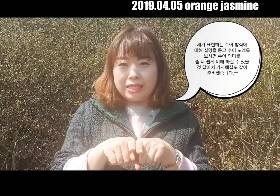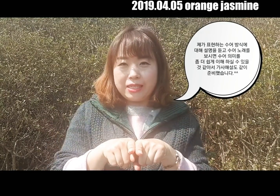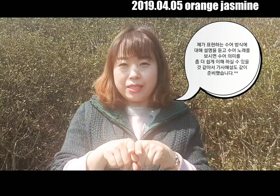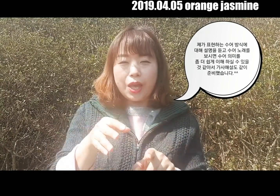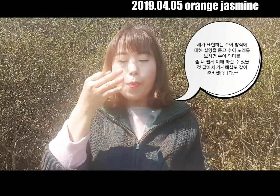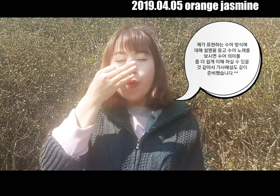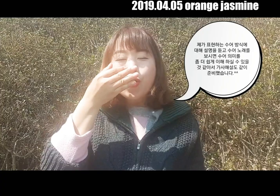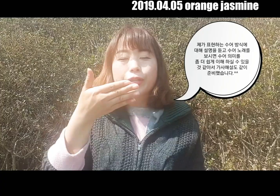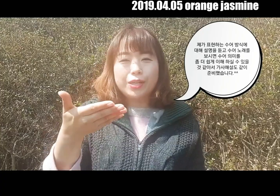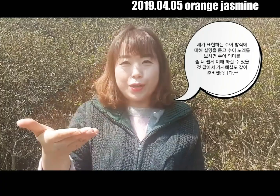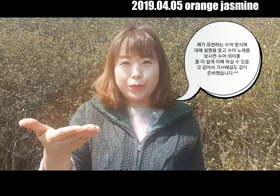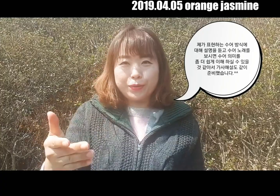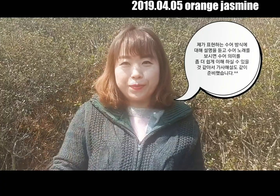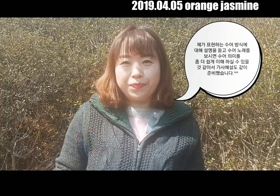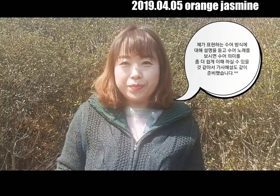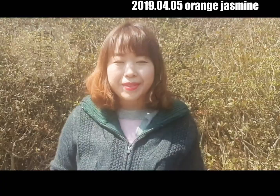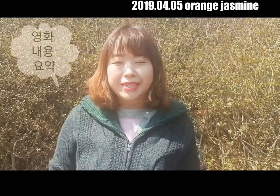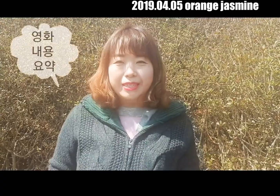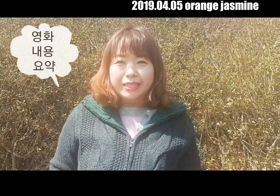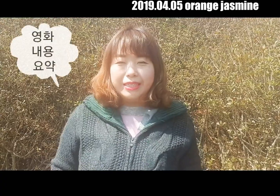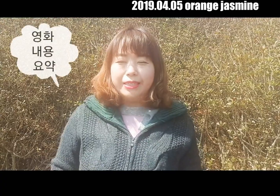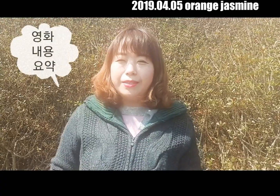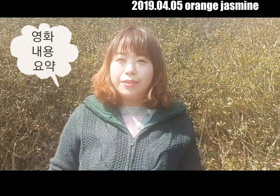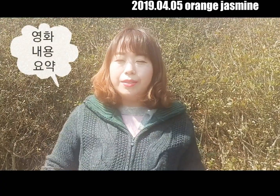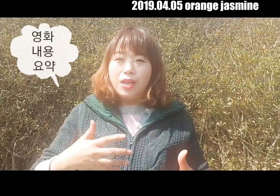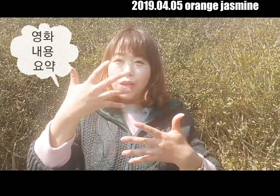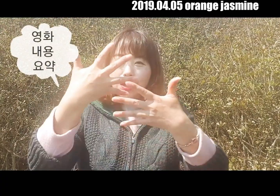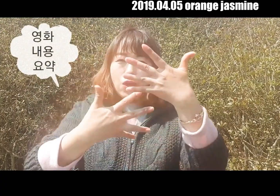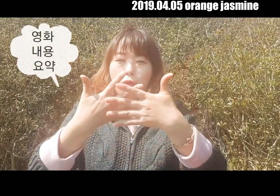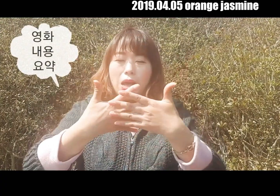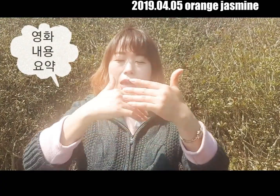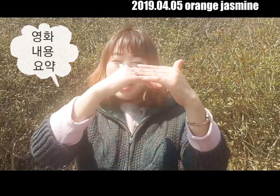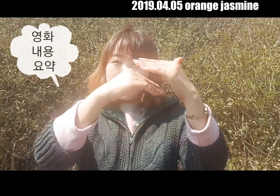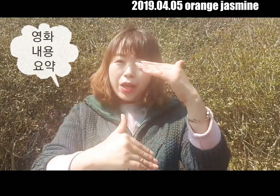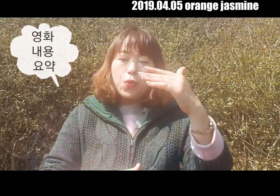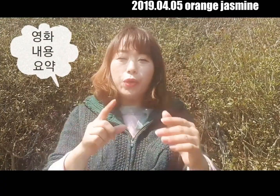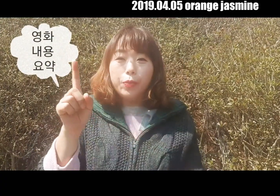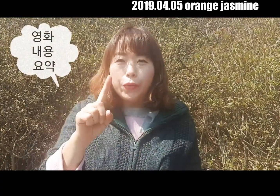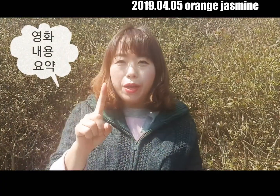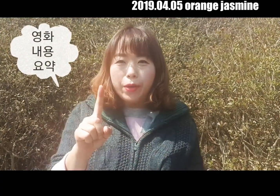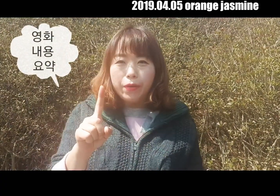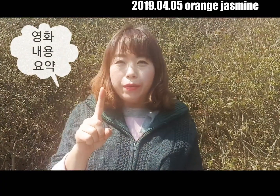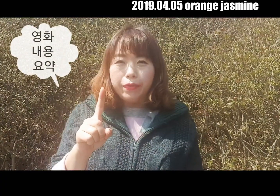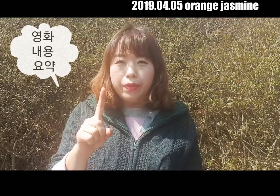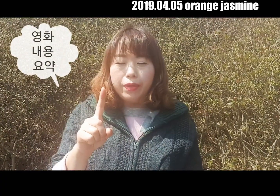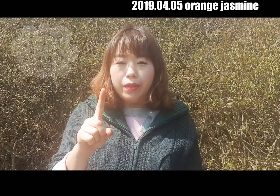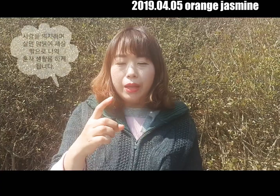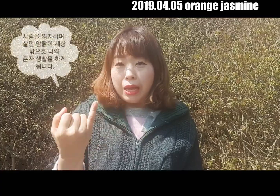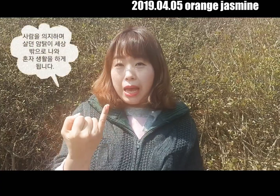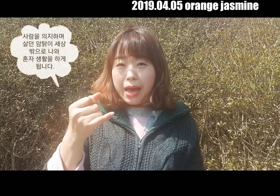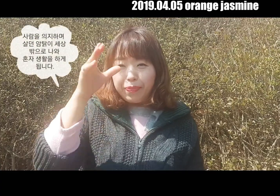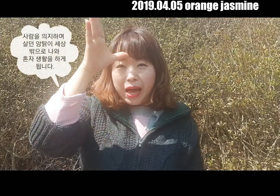같이 보여드리려고. 그 영화 내용이 뭐냐면,